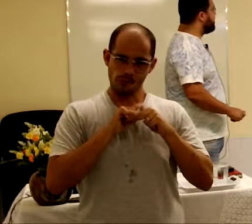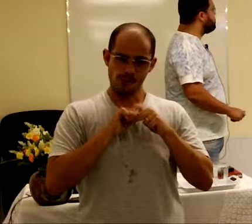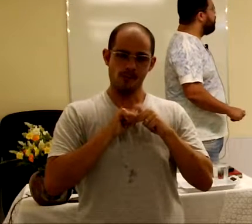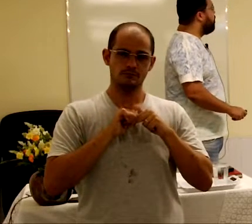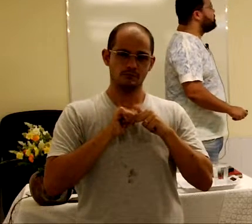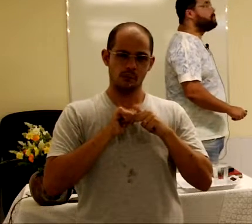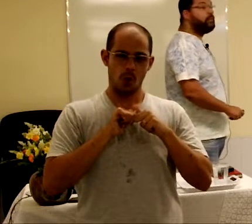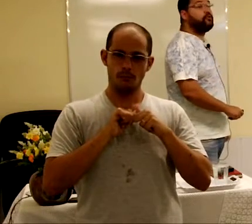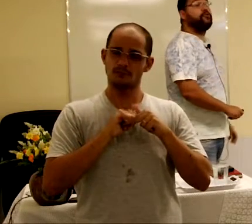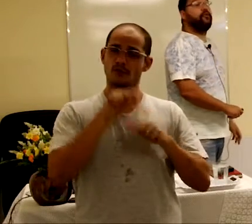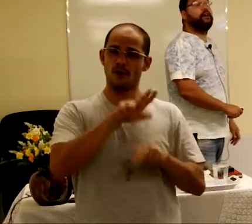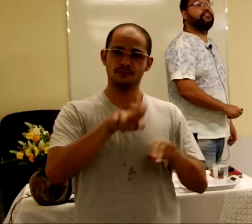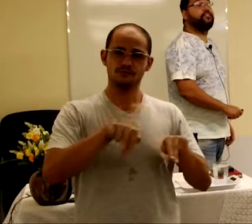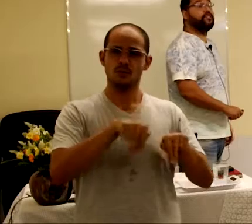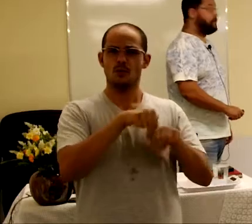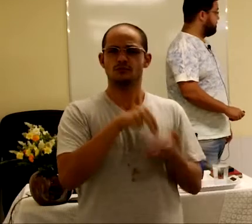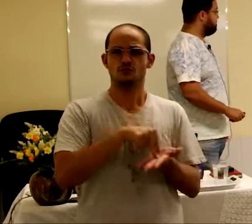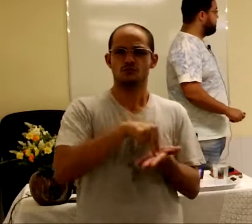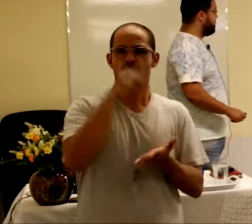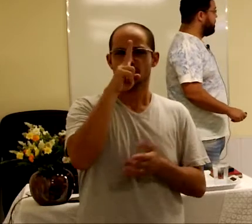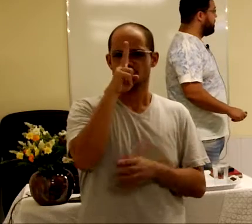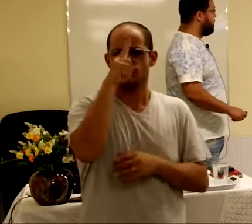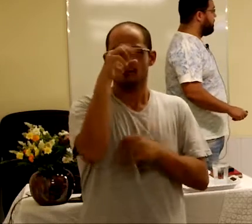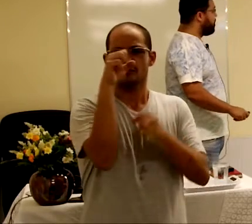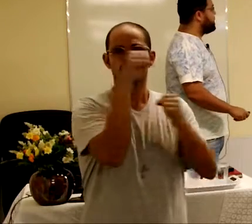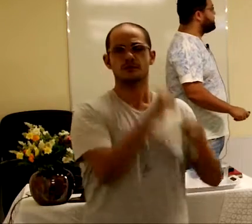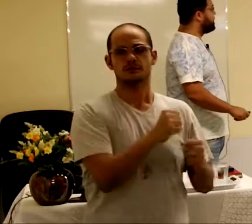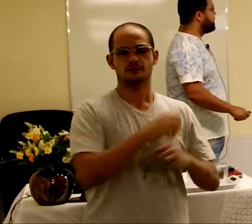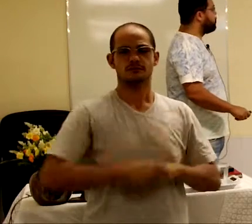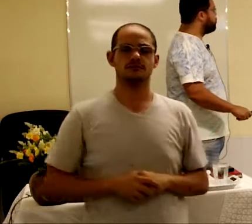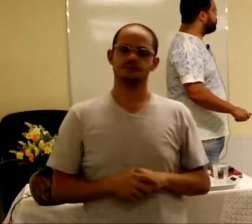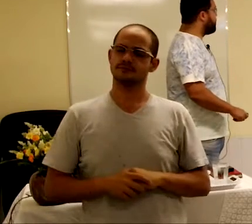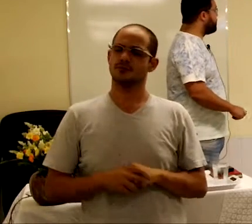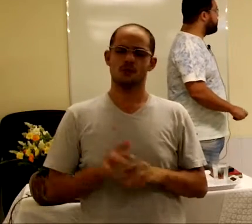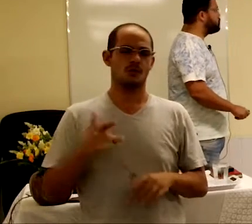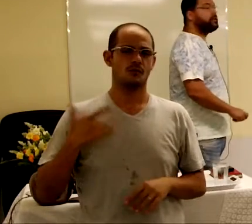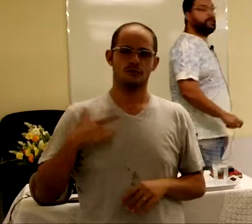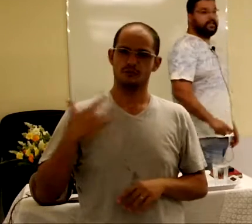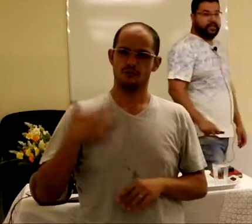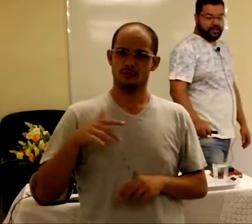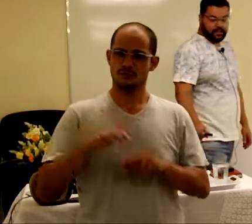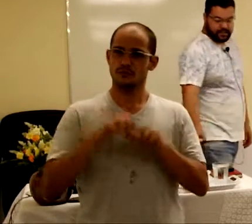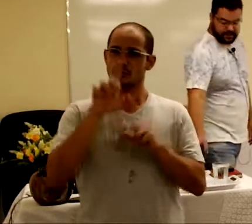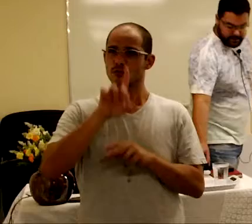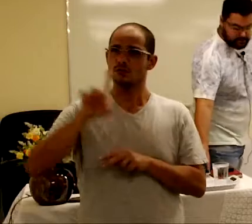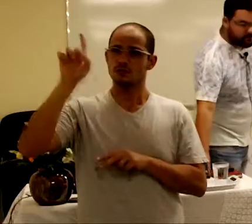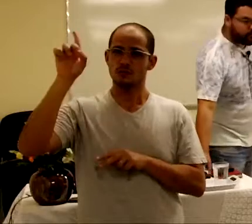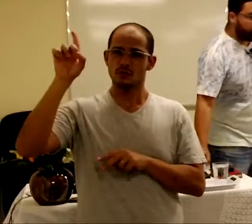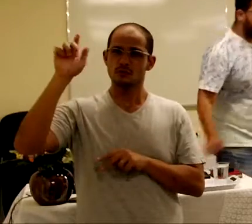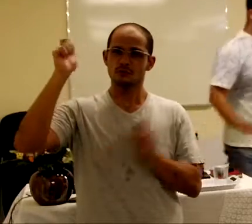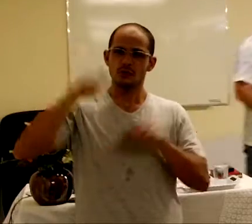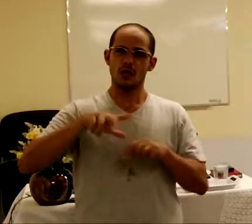si mesmo um espírito forte. Pobre ser que um sopro de Deus pode abater.